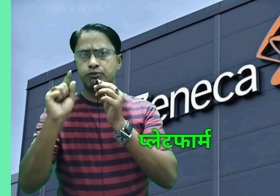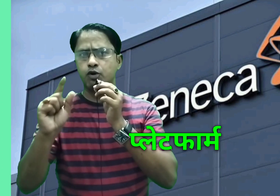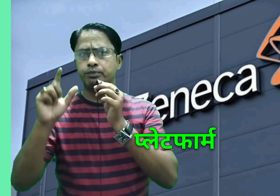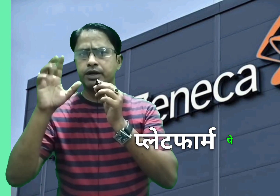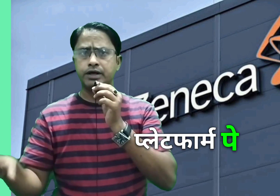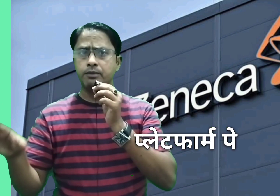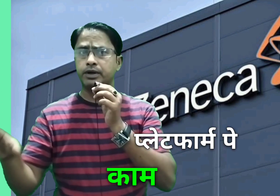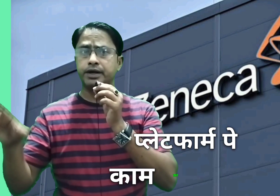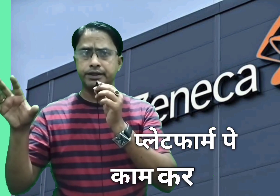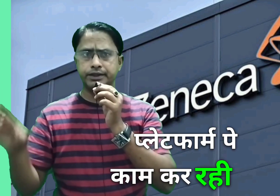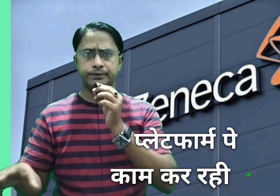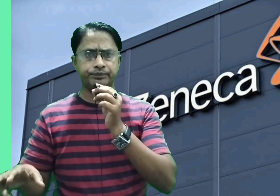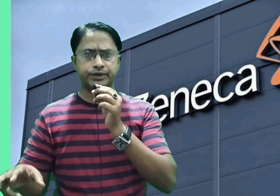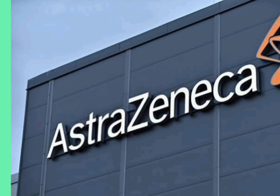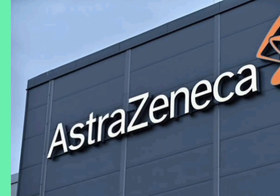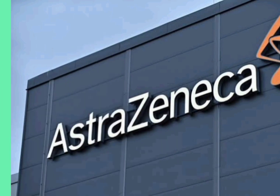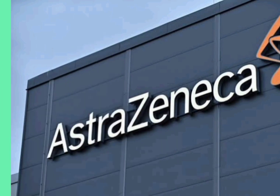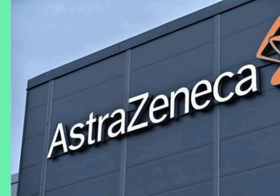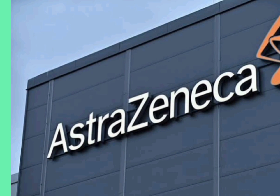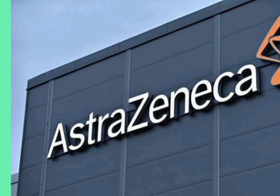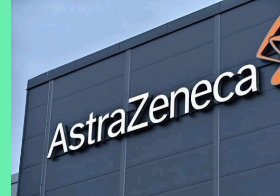वायरस प्लेटफॉर्म पे काम कर रही थी।